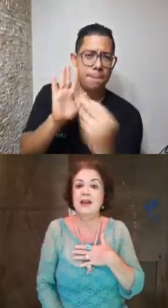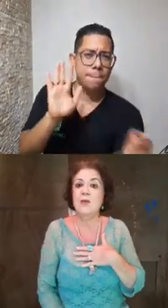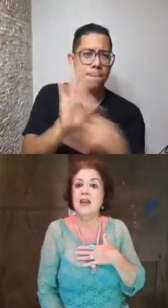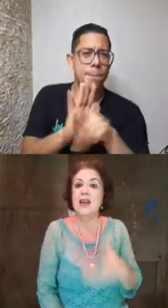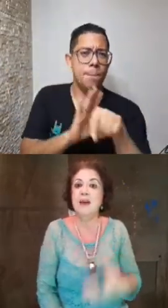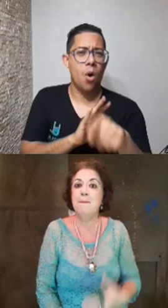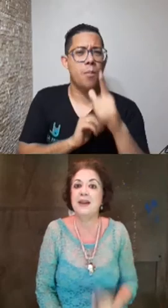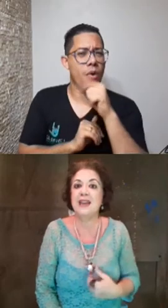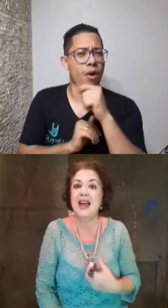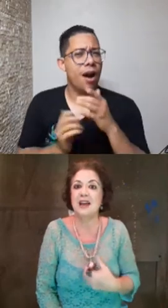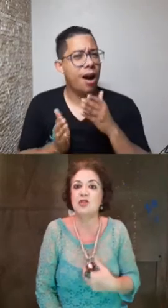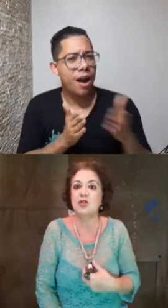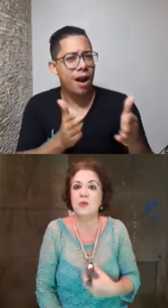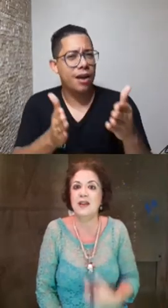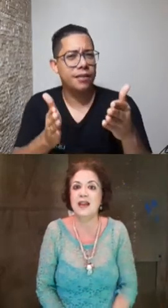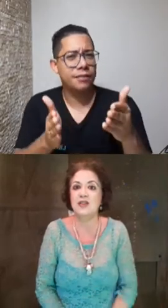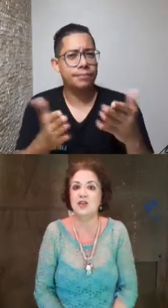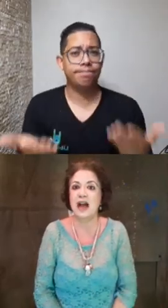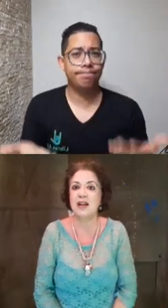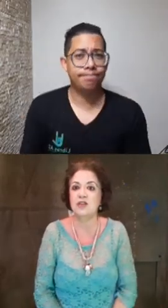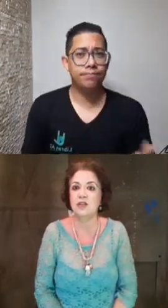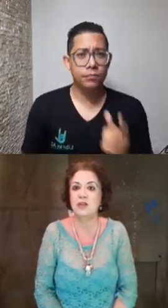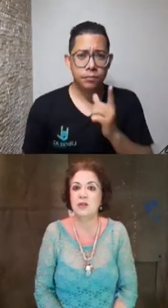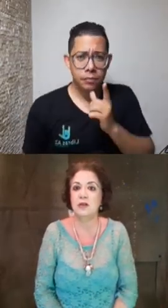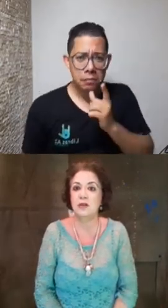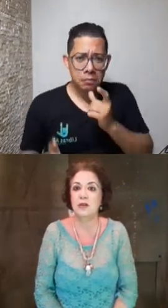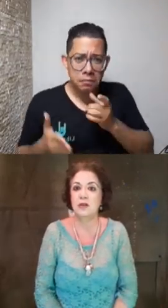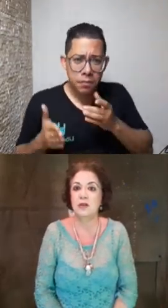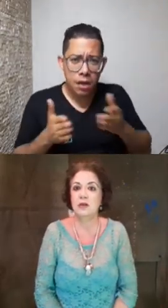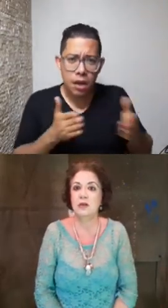Ele não queria perder a sua identidade.